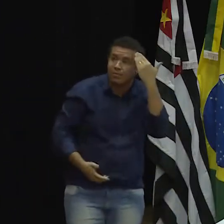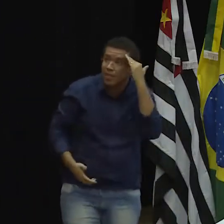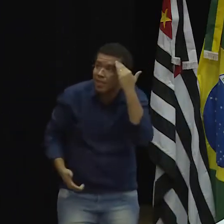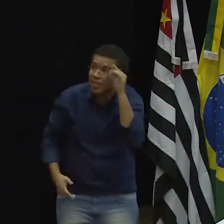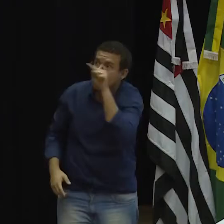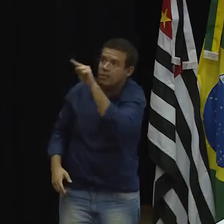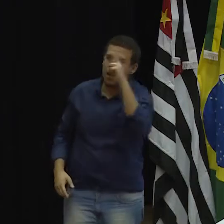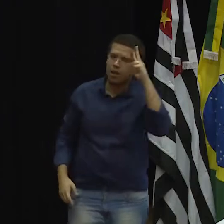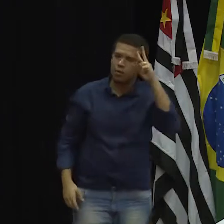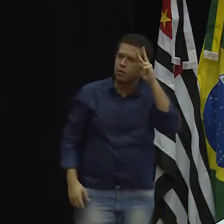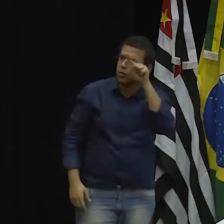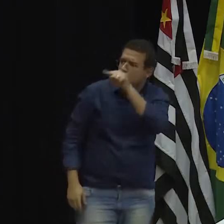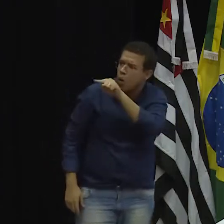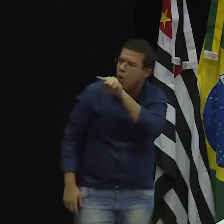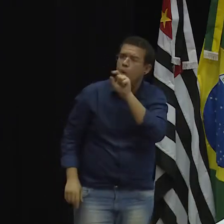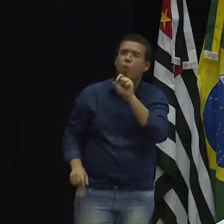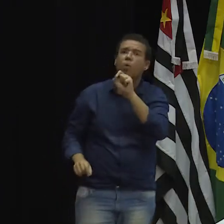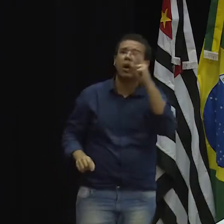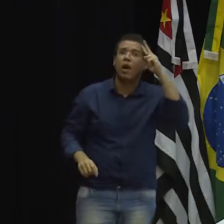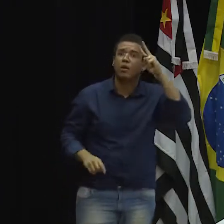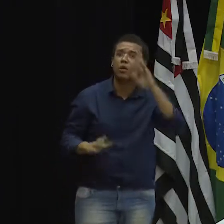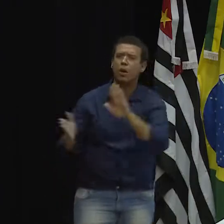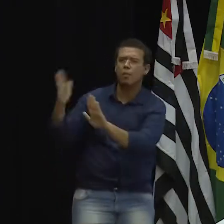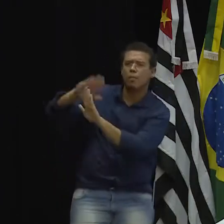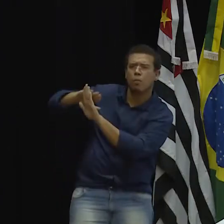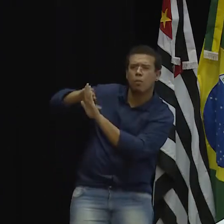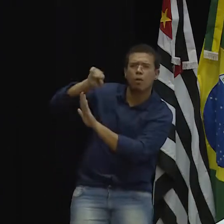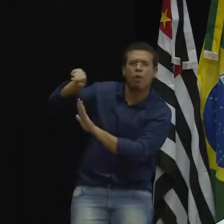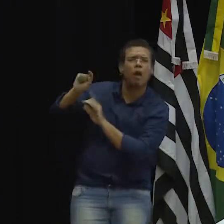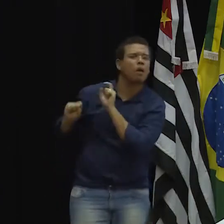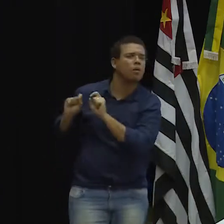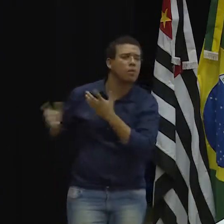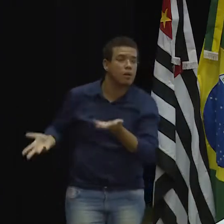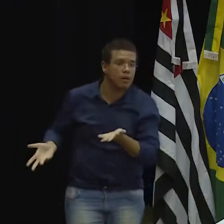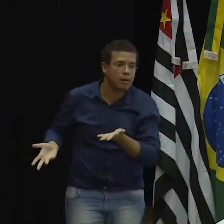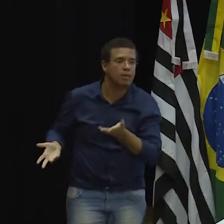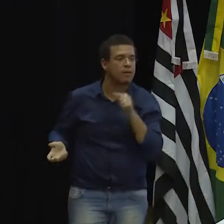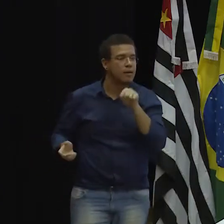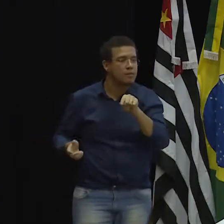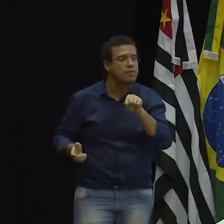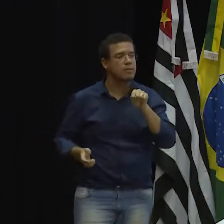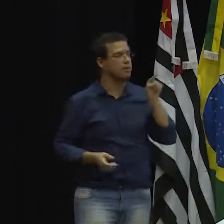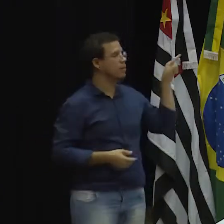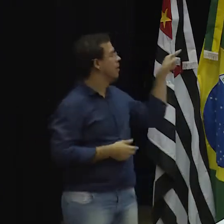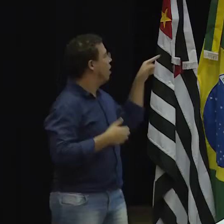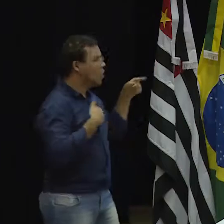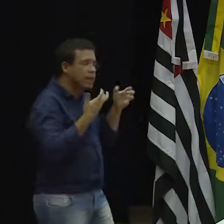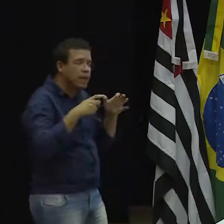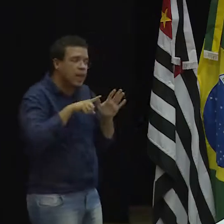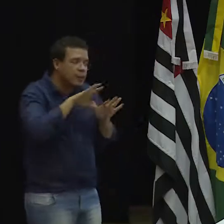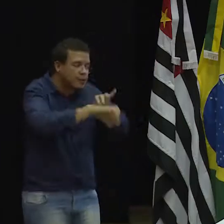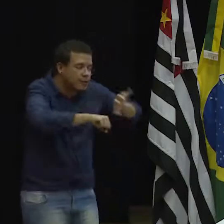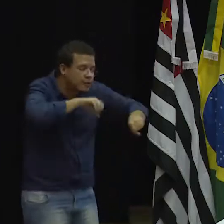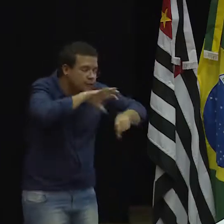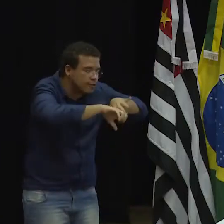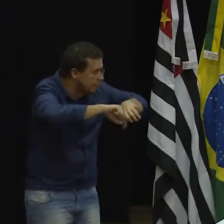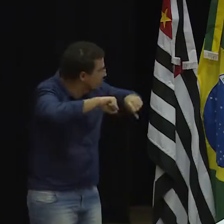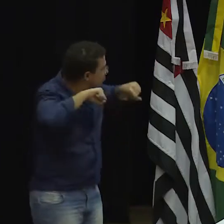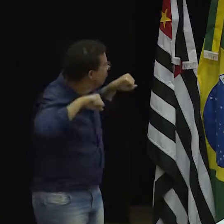sinais, era o meu desejo de pesquisa, entender se elas compreendiam o que havia por trás dessas histórias.